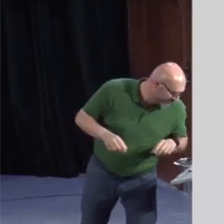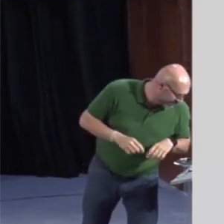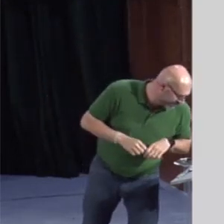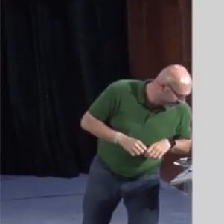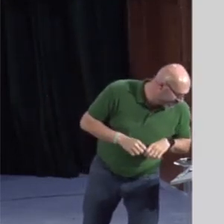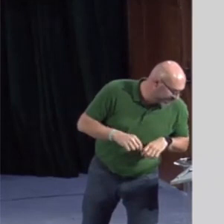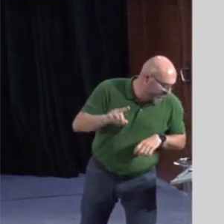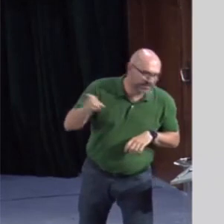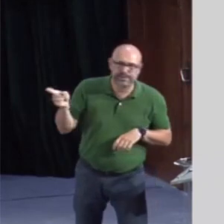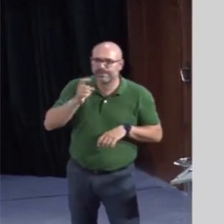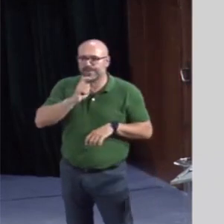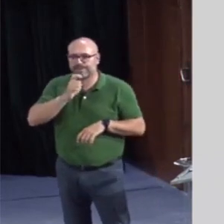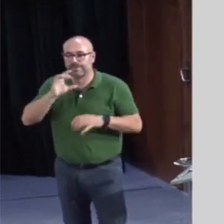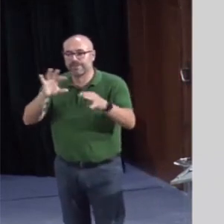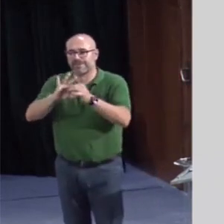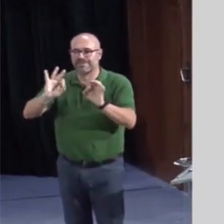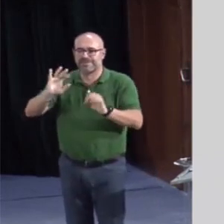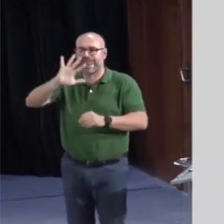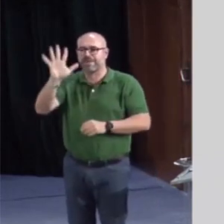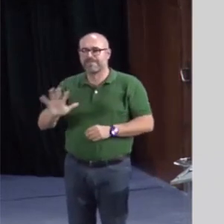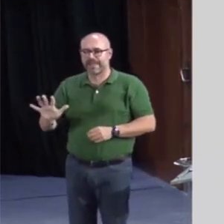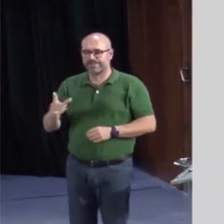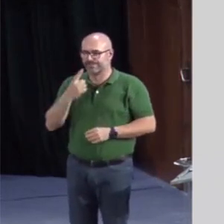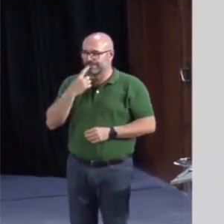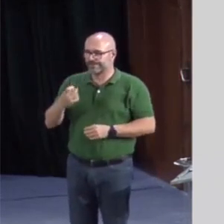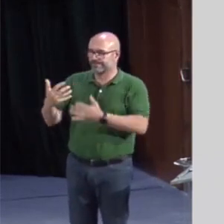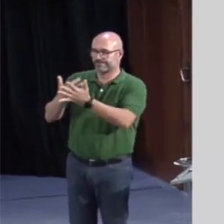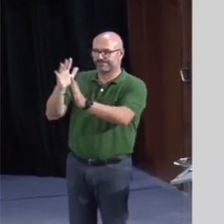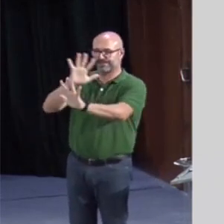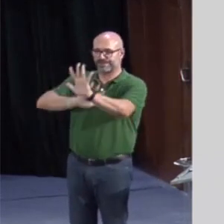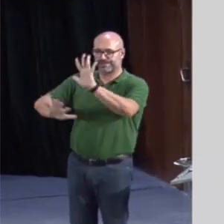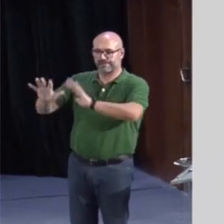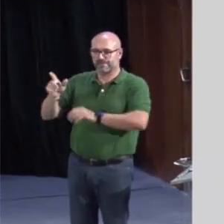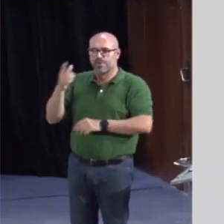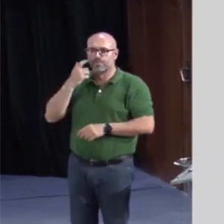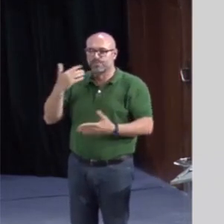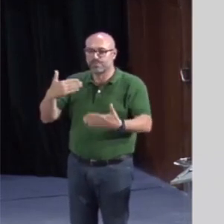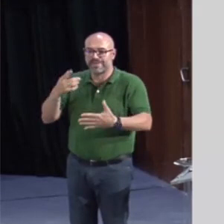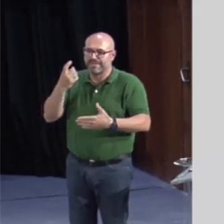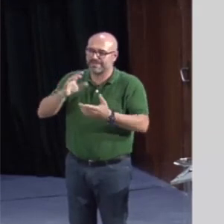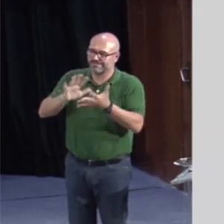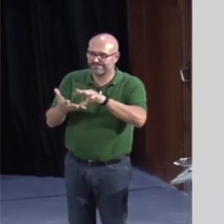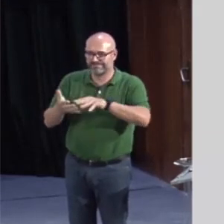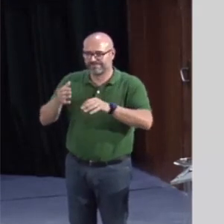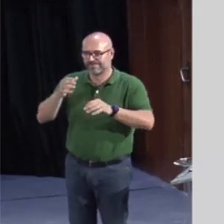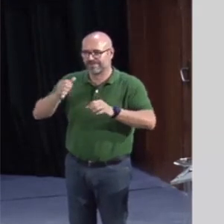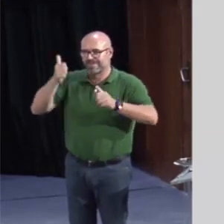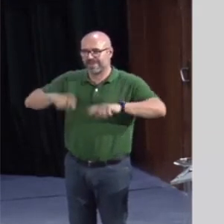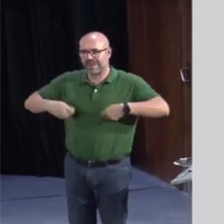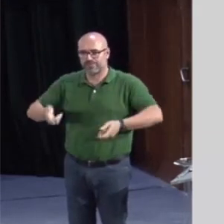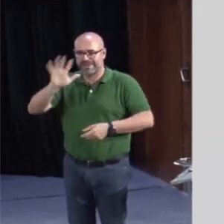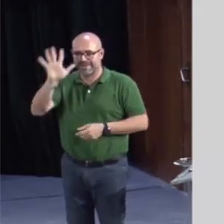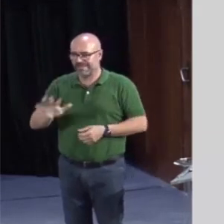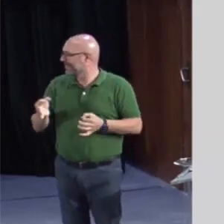eran pues muy relacionadas con la lengua española. Nosotros, ¿cómo lo hemos intentado solucionar? Pues que todo parta de la lengua de